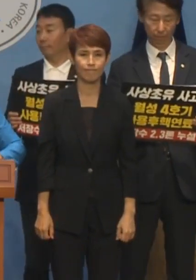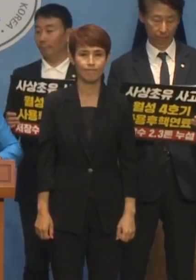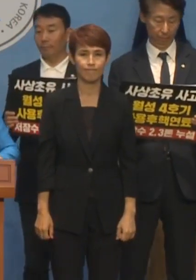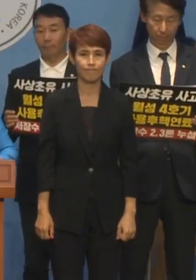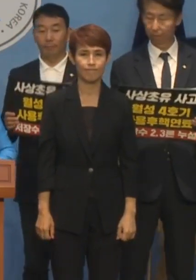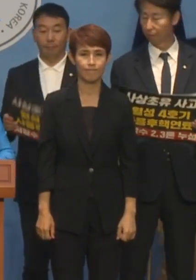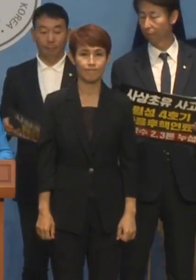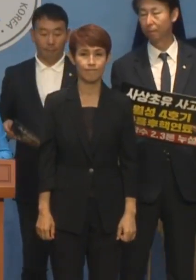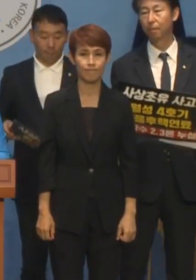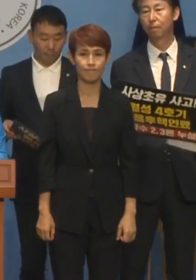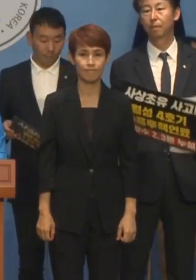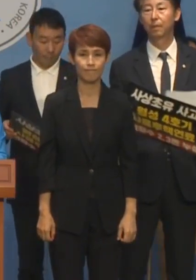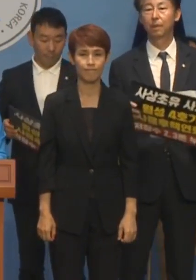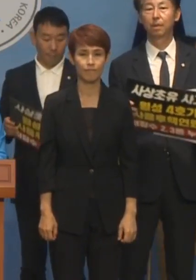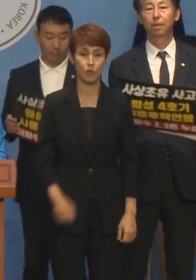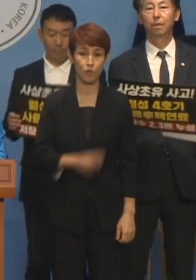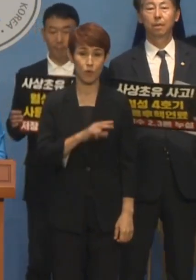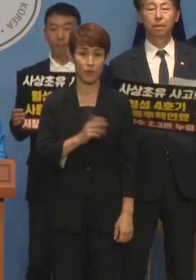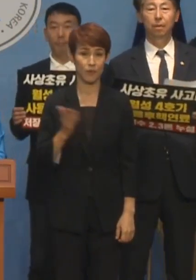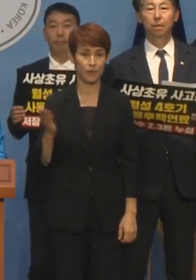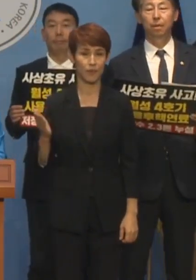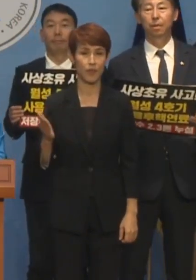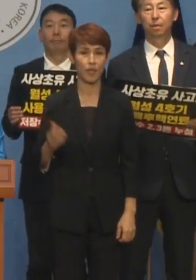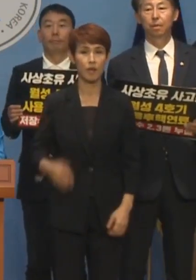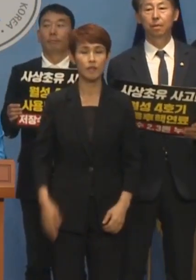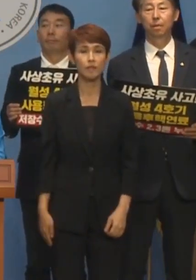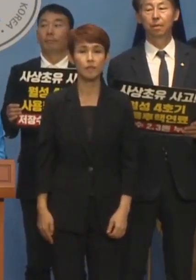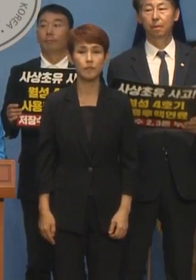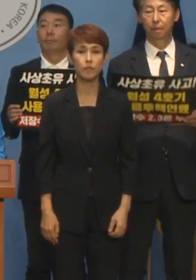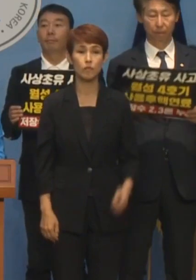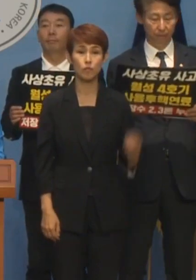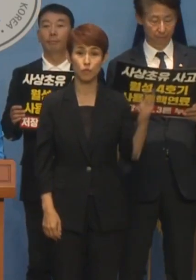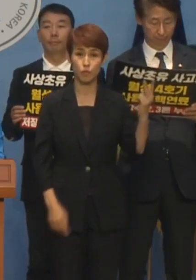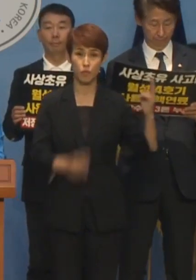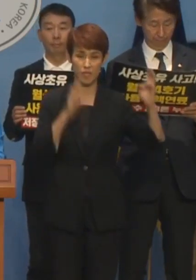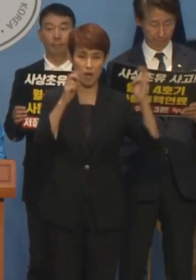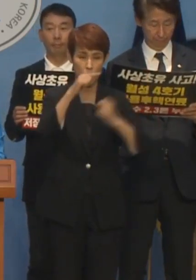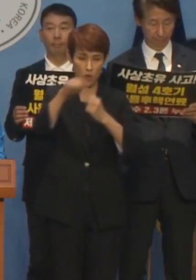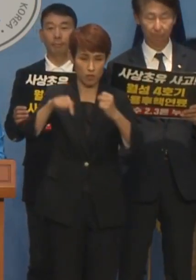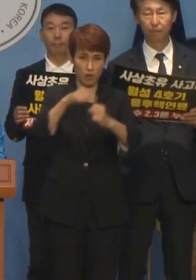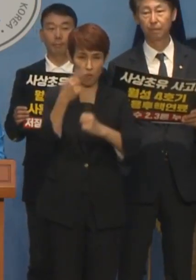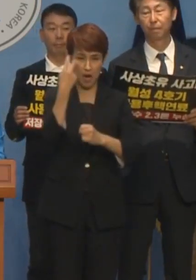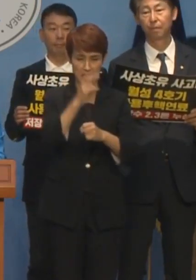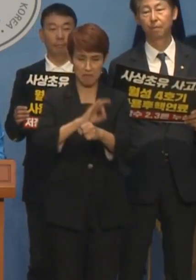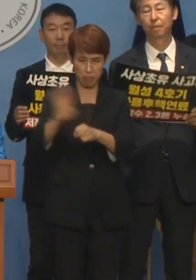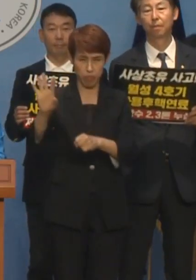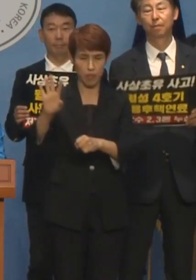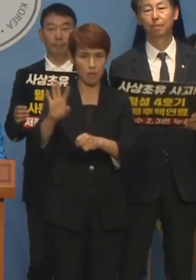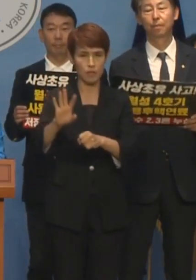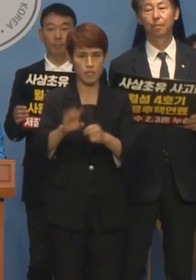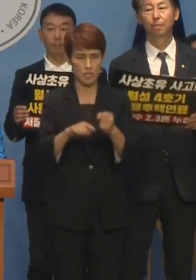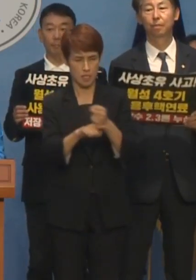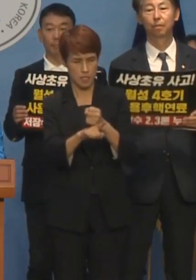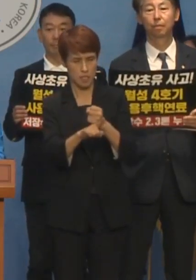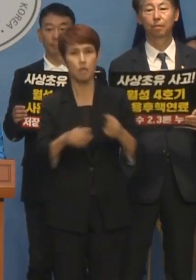보건복지위원회 이수진 국회의원입니다. 원안위와 한수원의 원전 부실 관리를 엄중히 문책해야